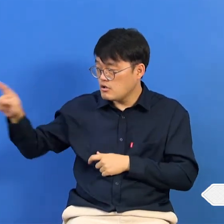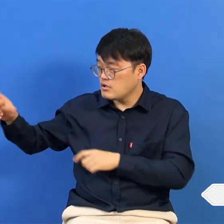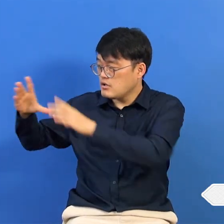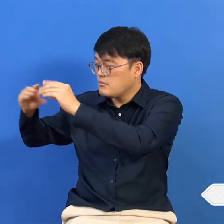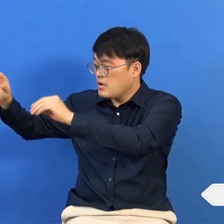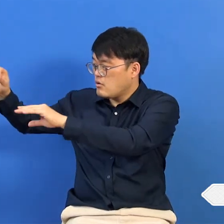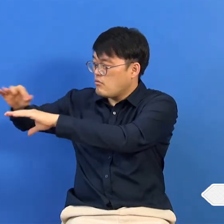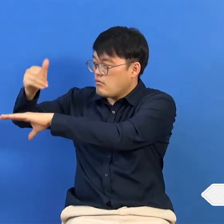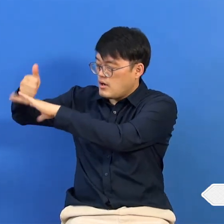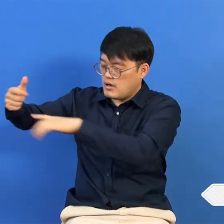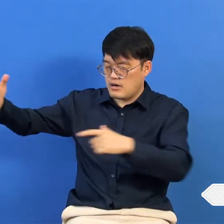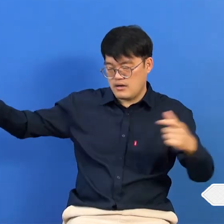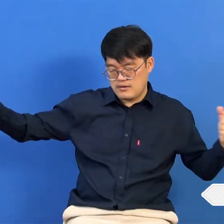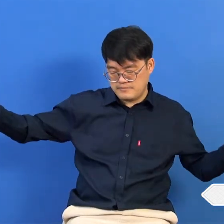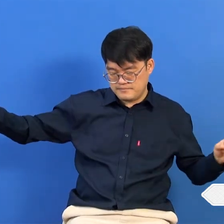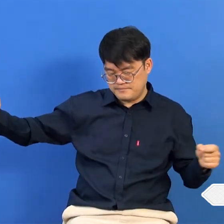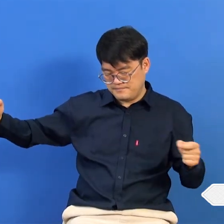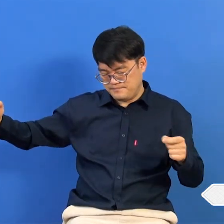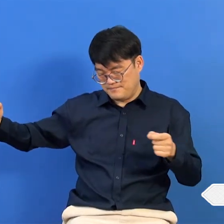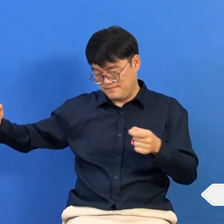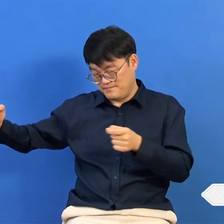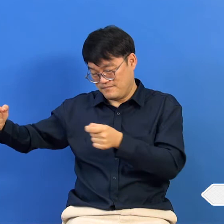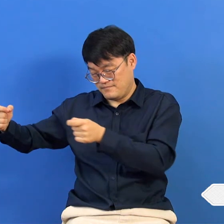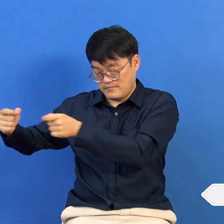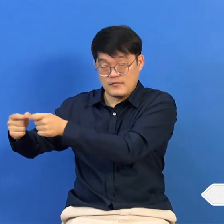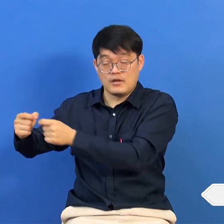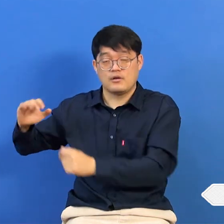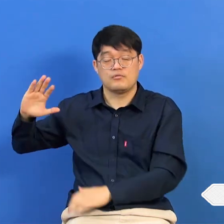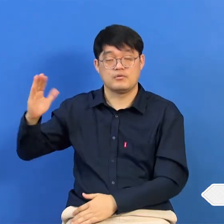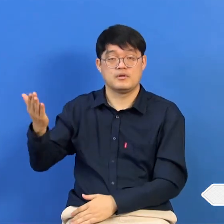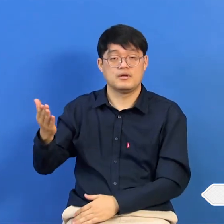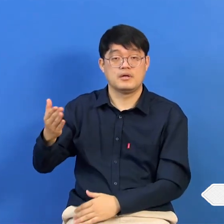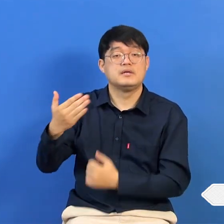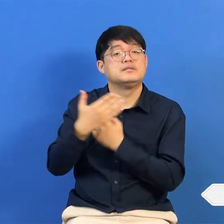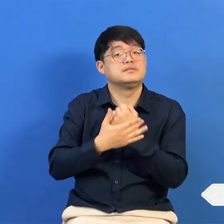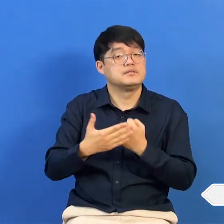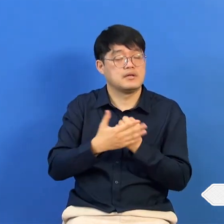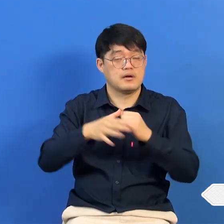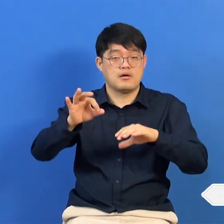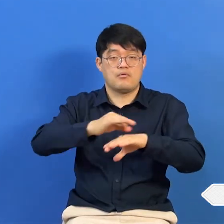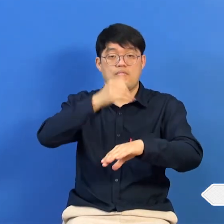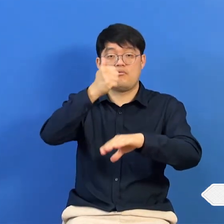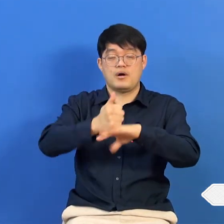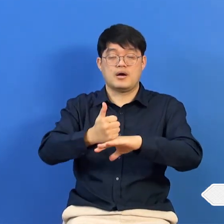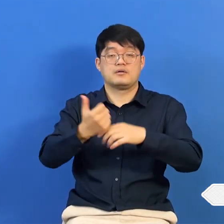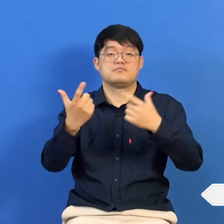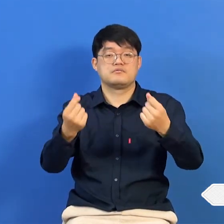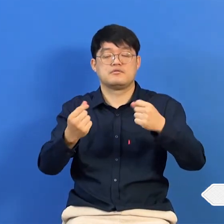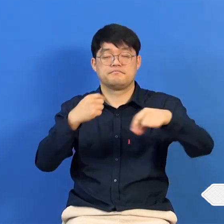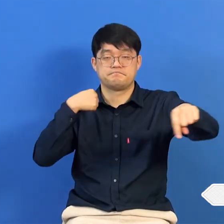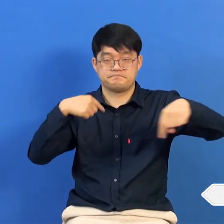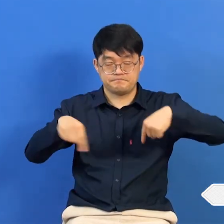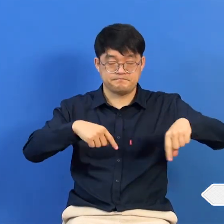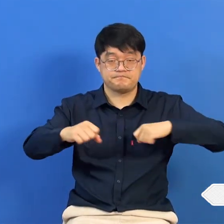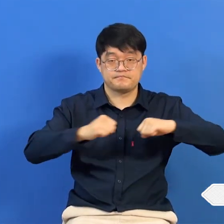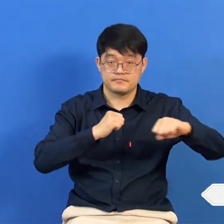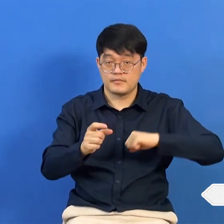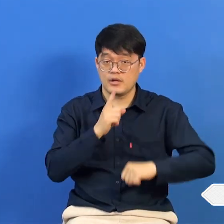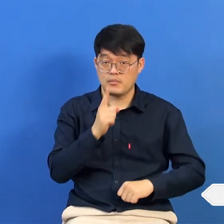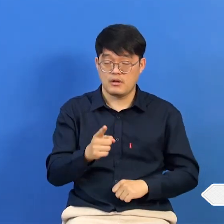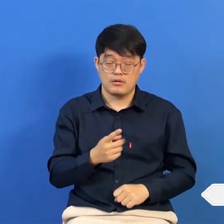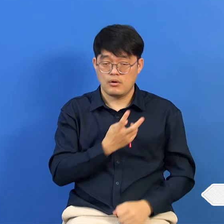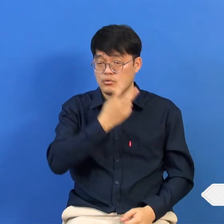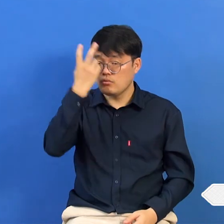것입니다. 은혜가 강력하게 왕노릇해서 역사한 것입니다. 요셉은 그걸 뭐 까맣게